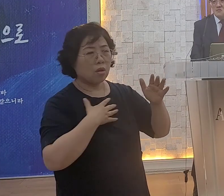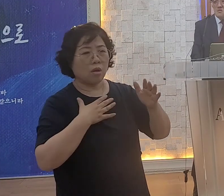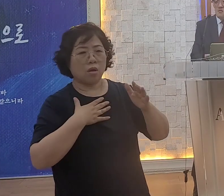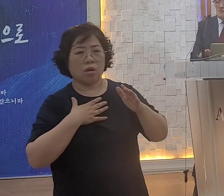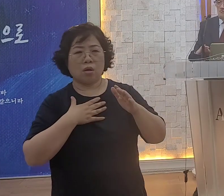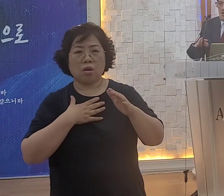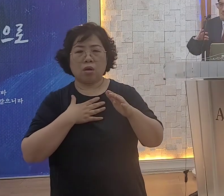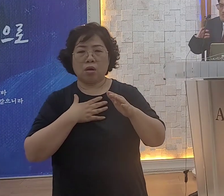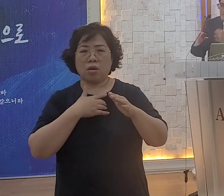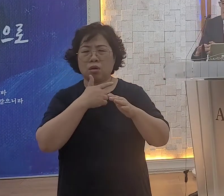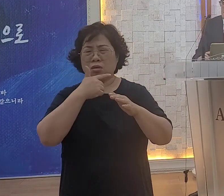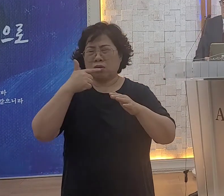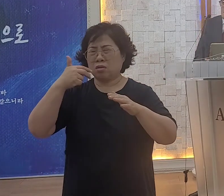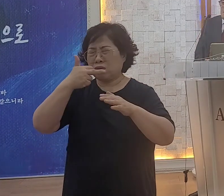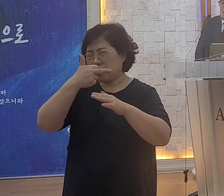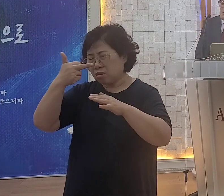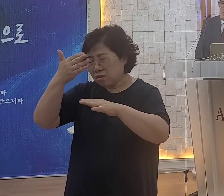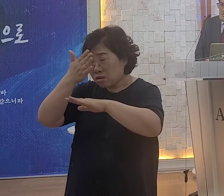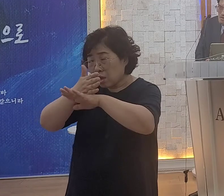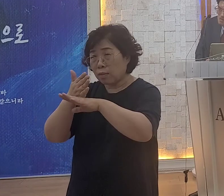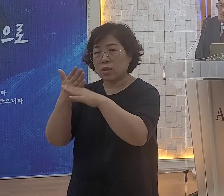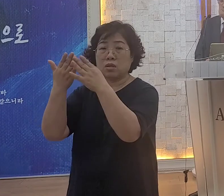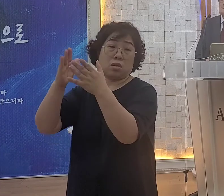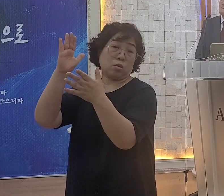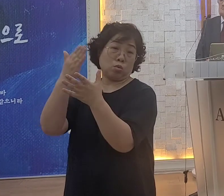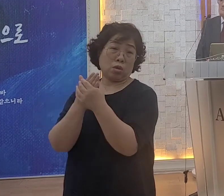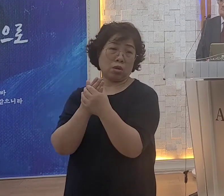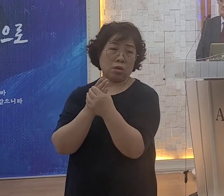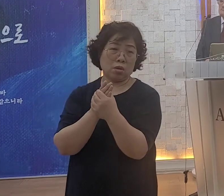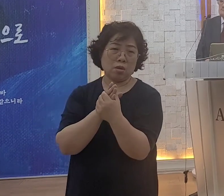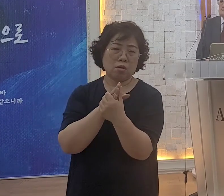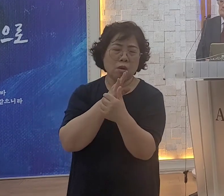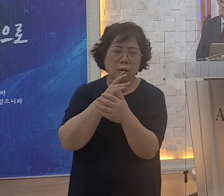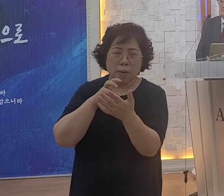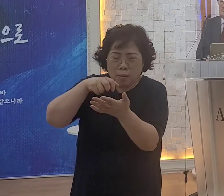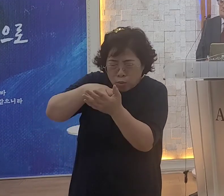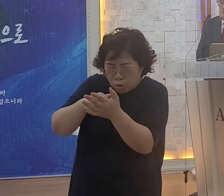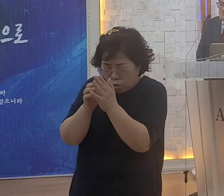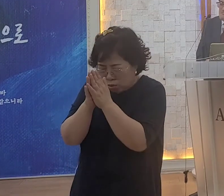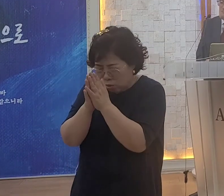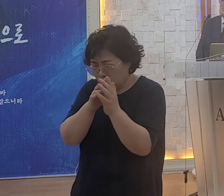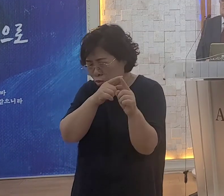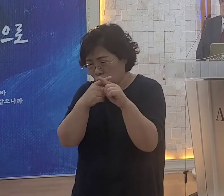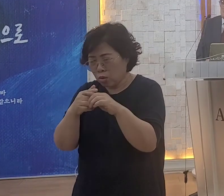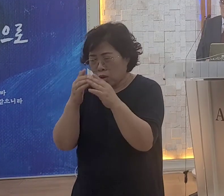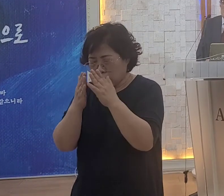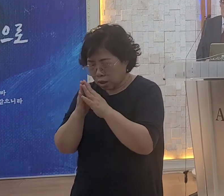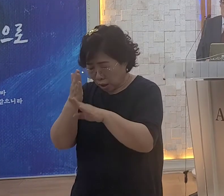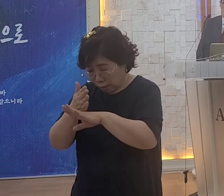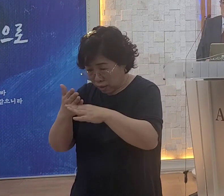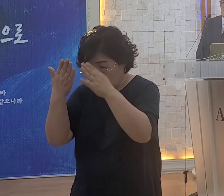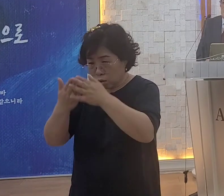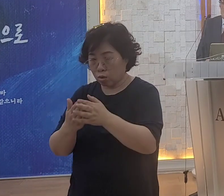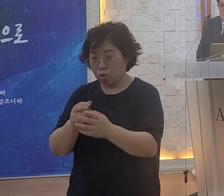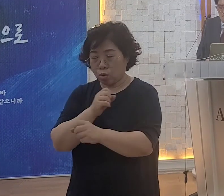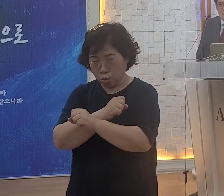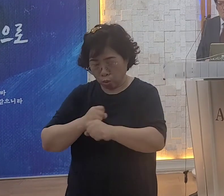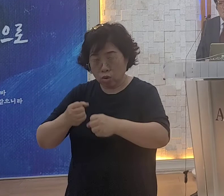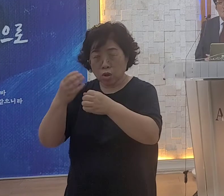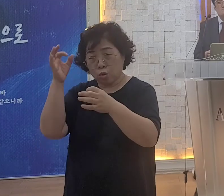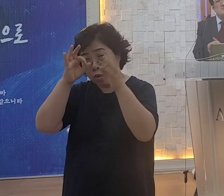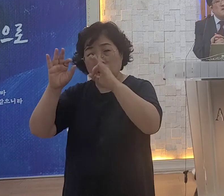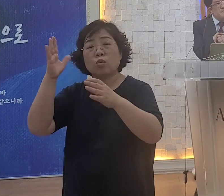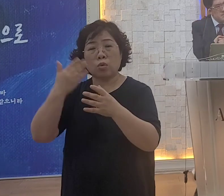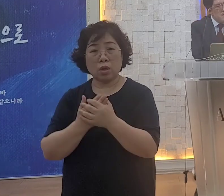대성통곡하면서 우리가 주님 앞에 그저 무릎을 꿇고 주님 용서해, 그리고